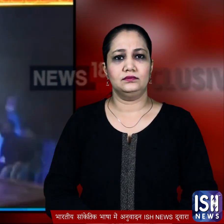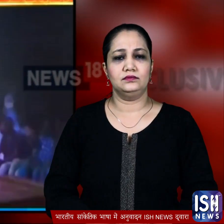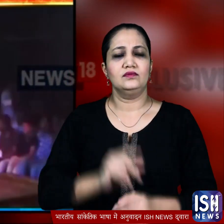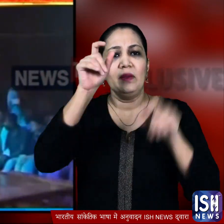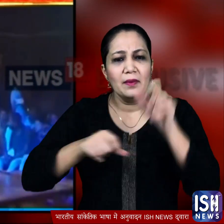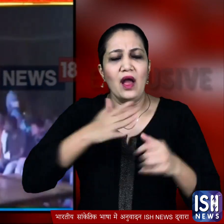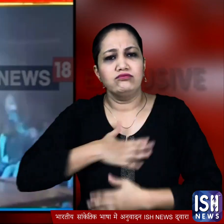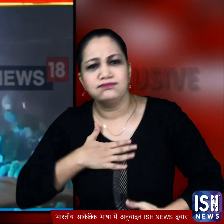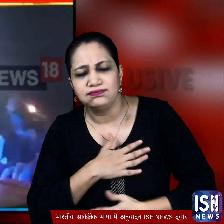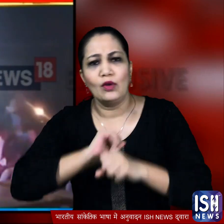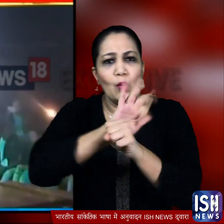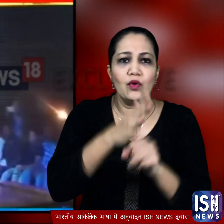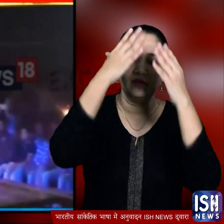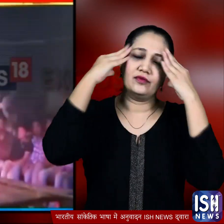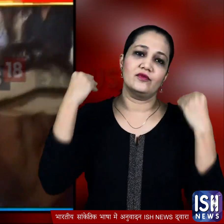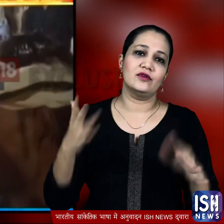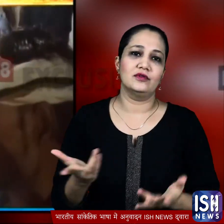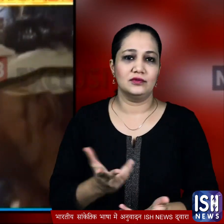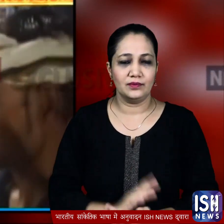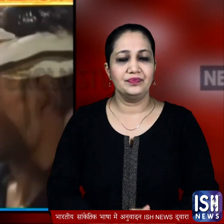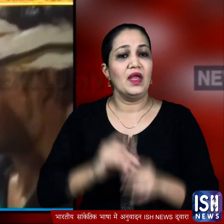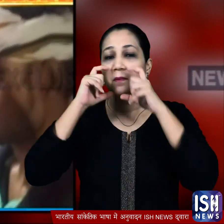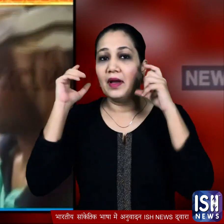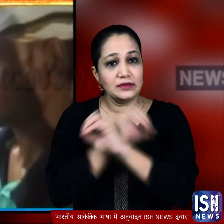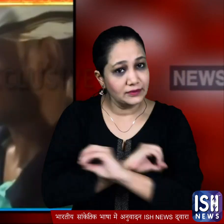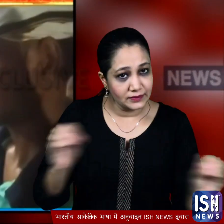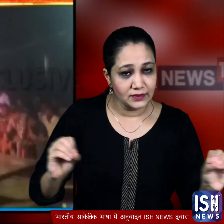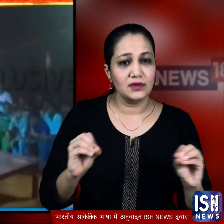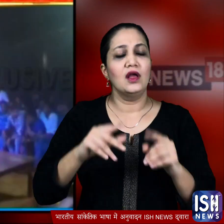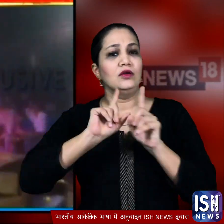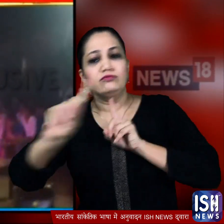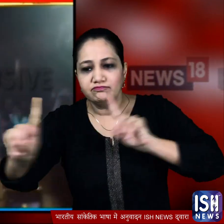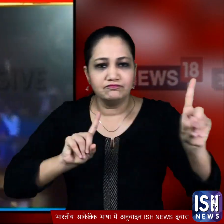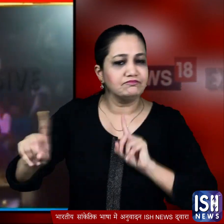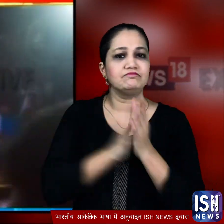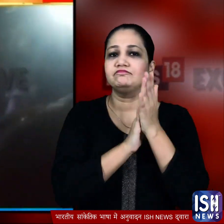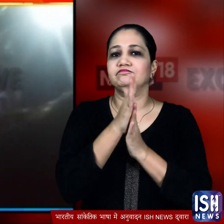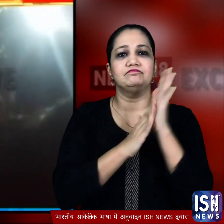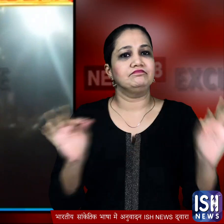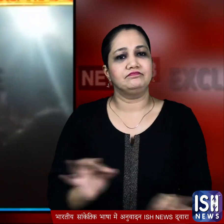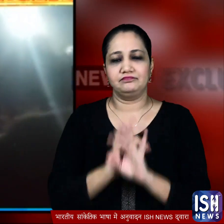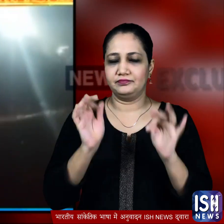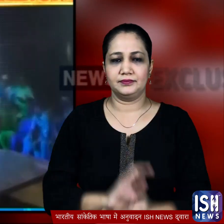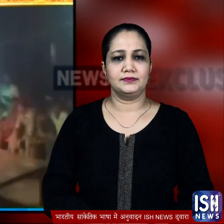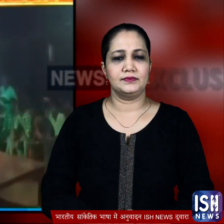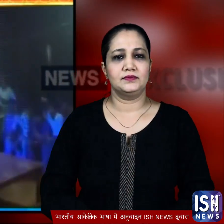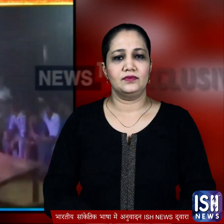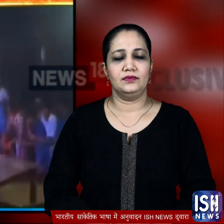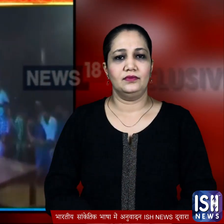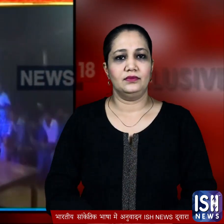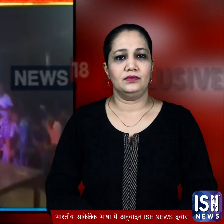ये लोग मस्ती के चक्कर में महामारी को भी भूल गए। इन लोगों ने न तो मास्क लगा रखा था, न ही वहां जरूरी दूरी के नियम का पालन किया गया।